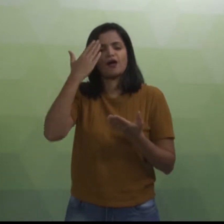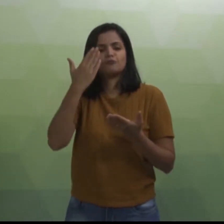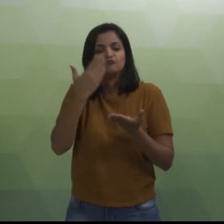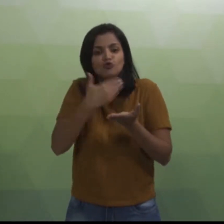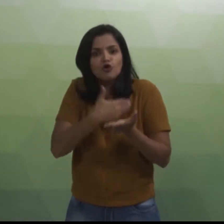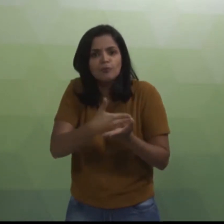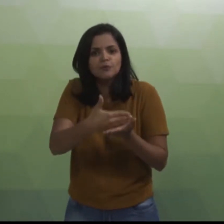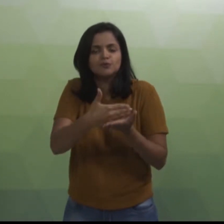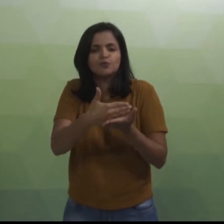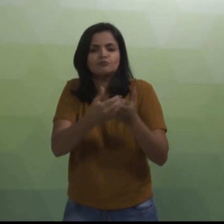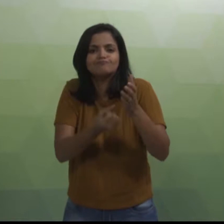que